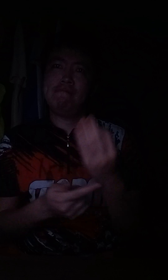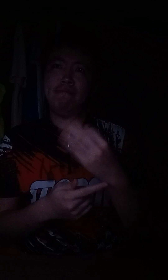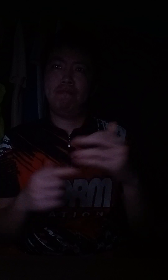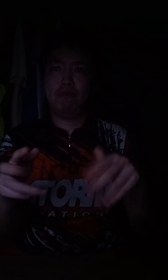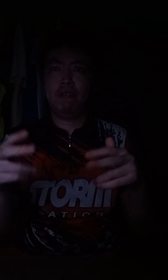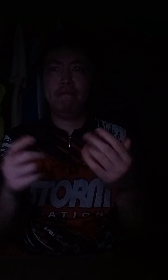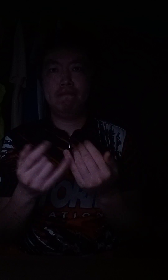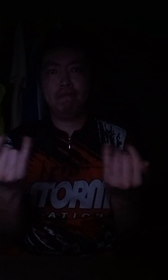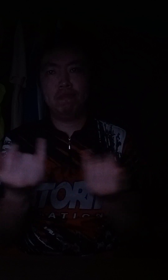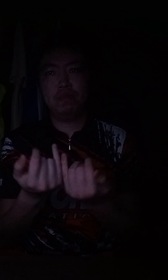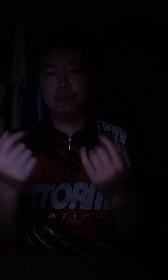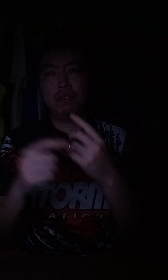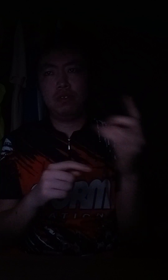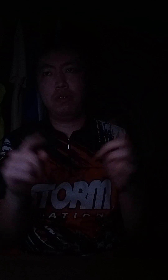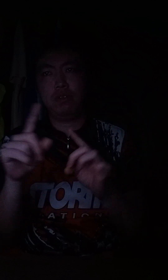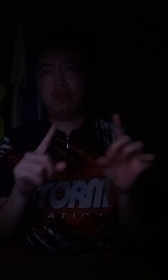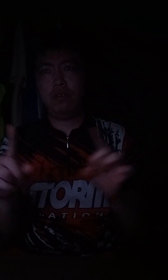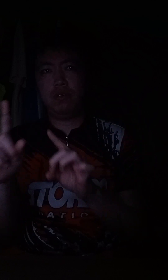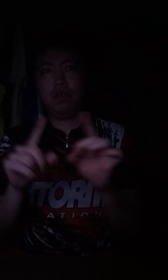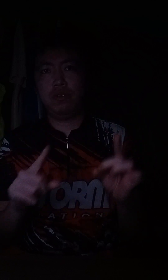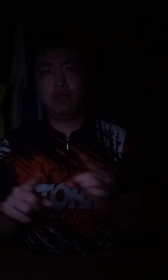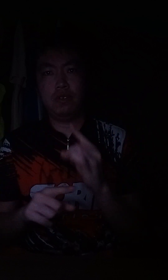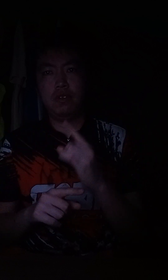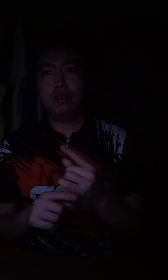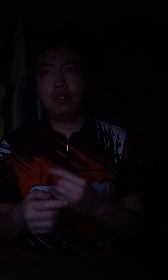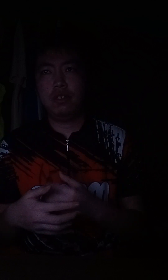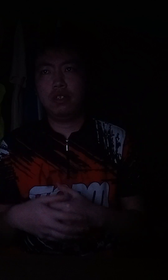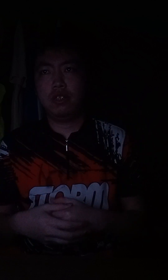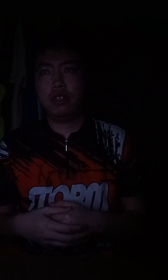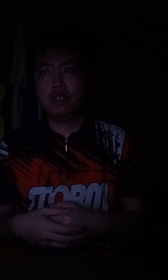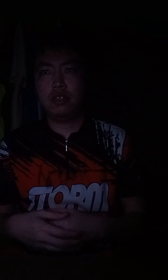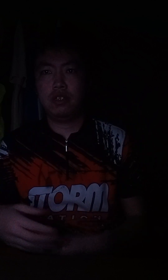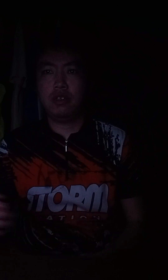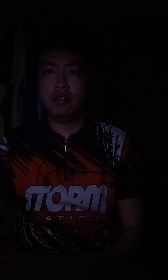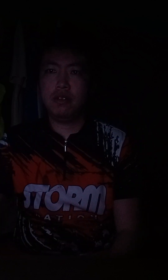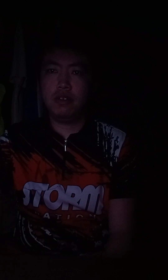블랙박스를 토대로 정확한 사고 경위를 조사하고 있습니다. TJB 박범식입니다.